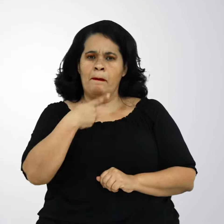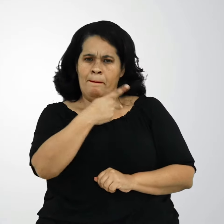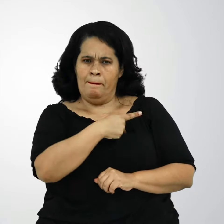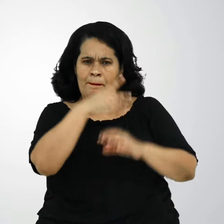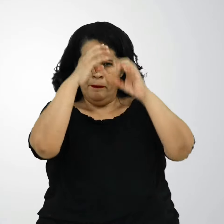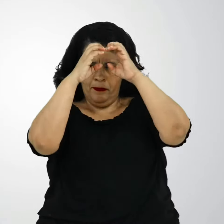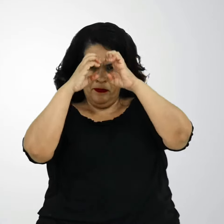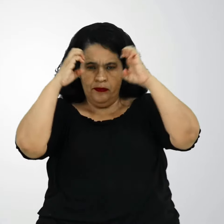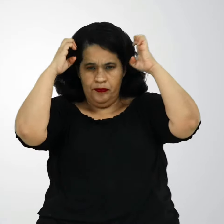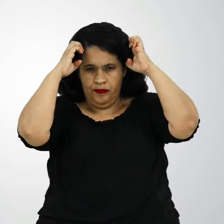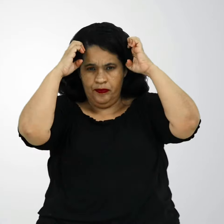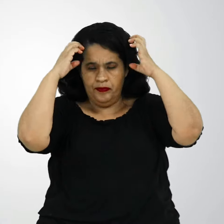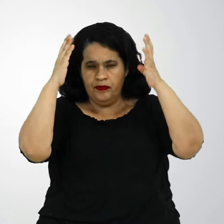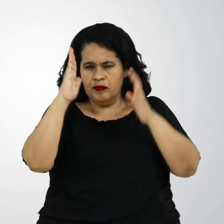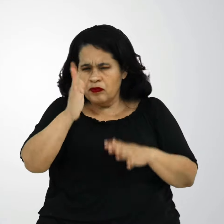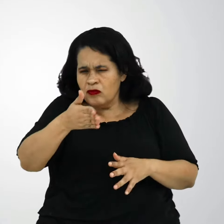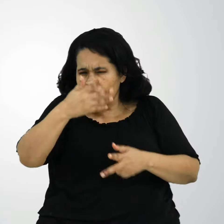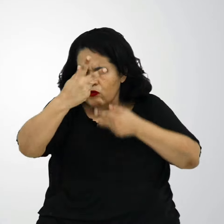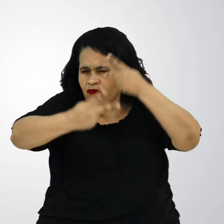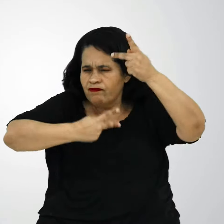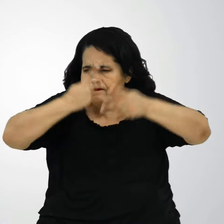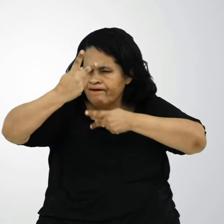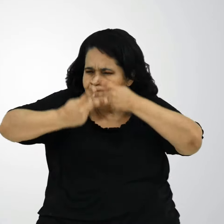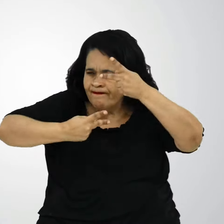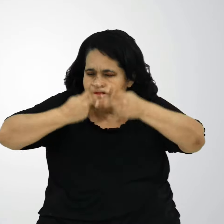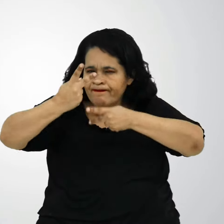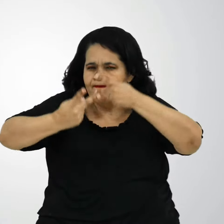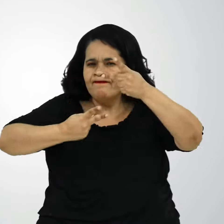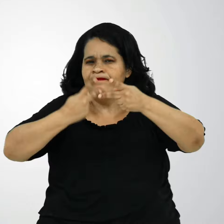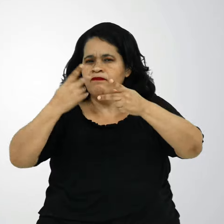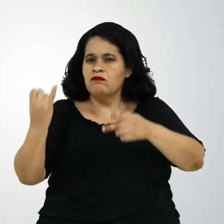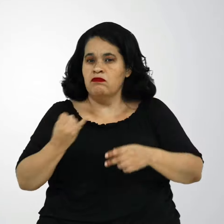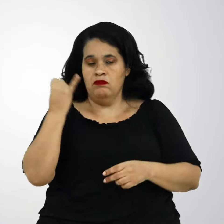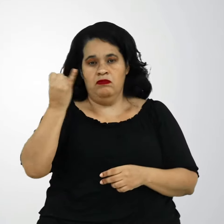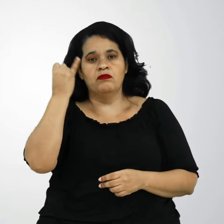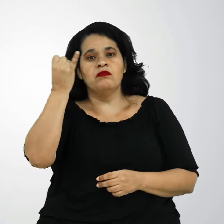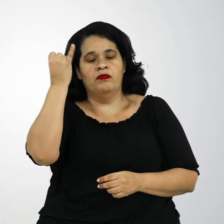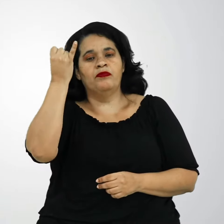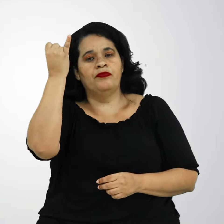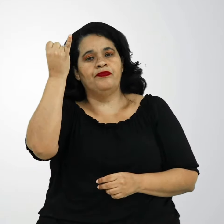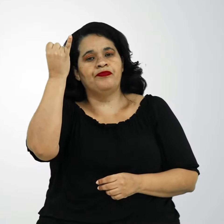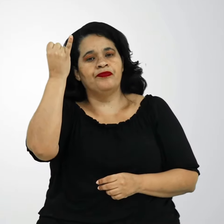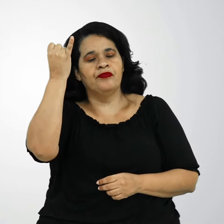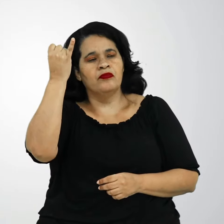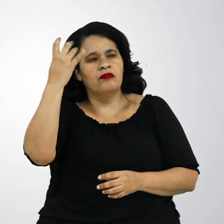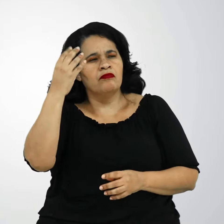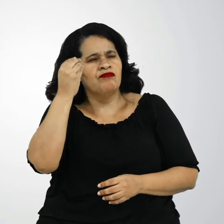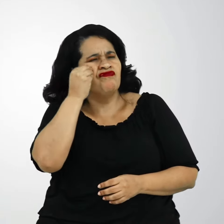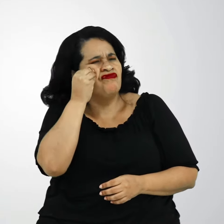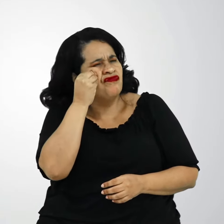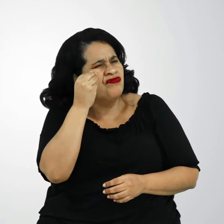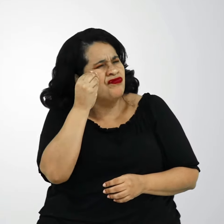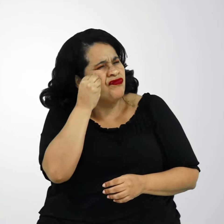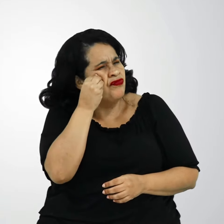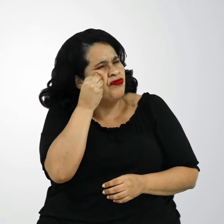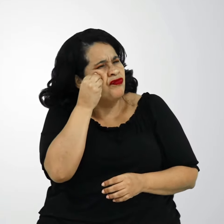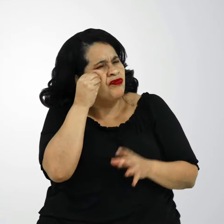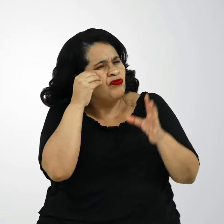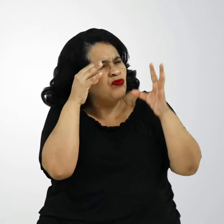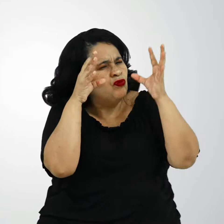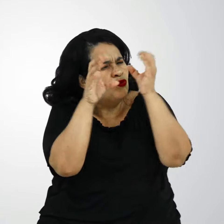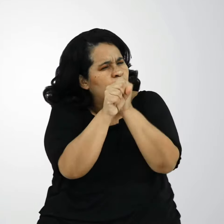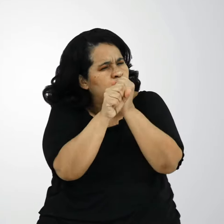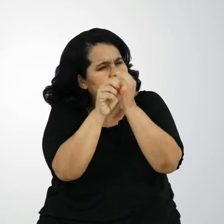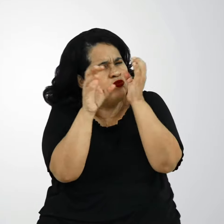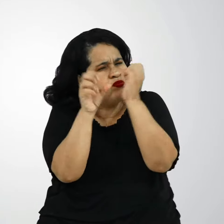E assim como nós já falamos, nós já comentamos, é muito importante a gente não tentar fazer as contas aqui para